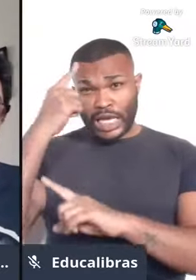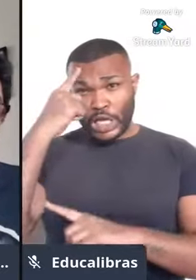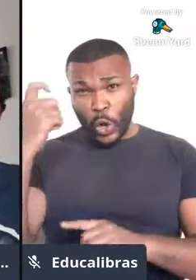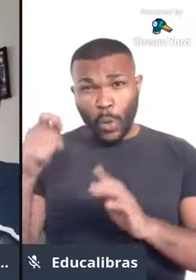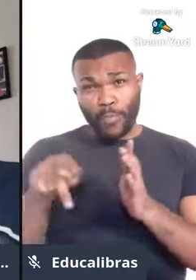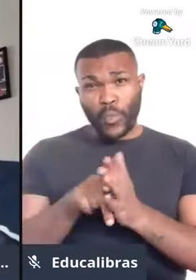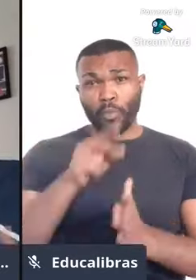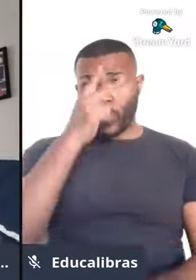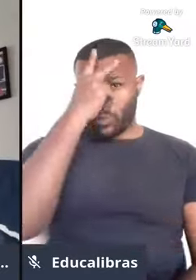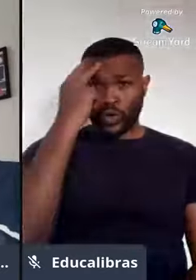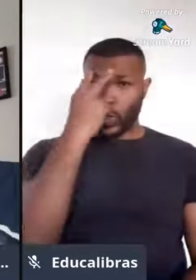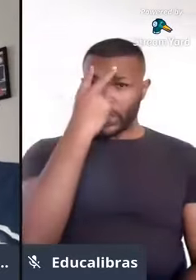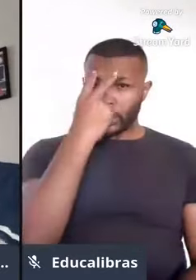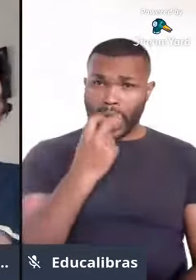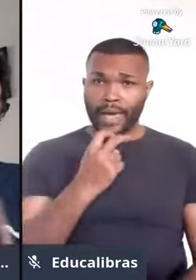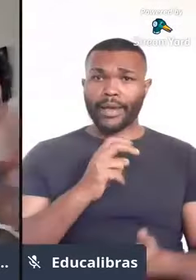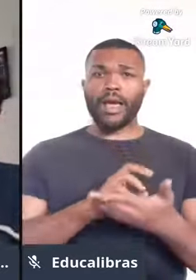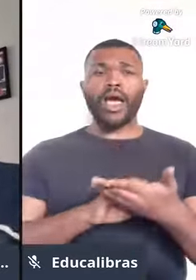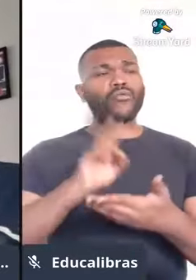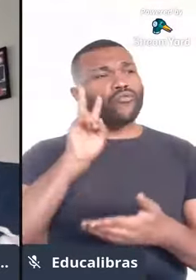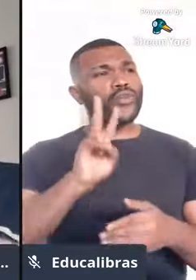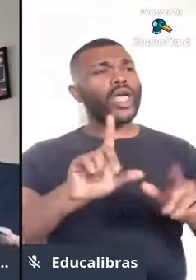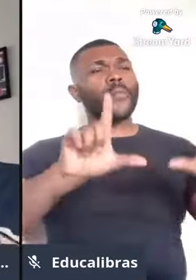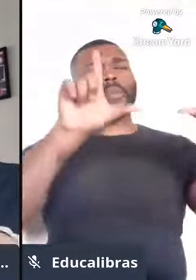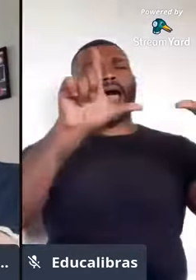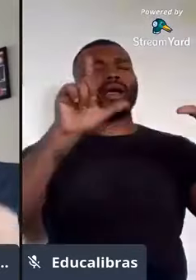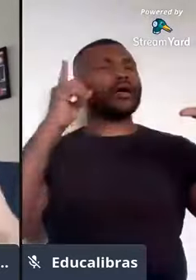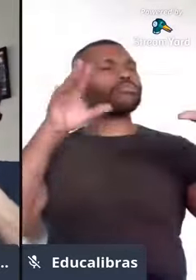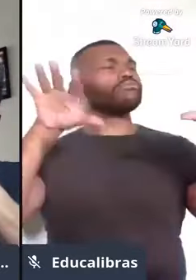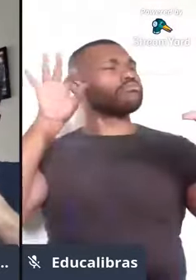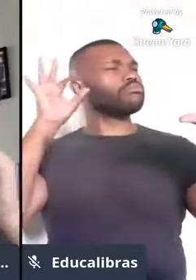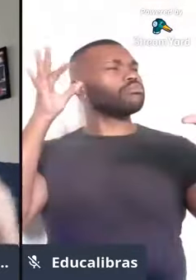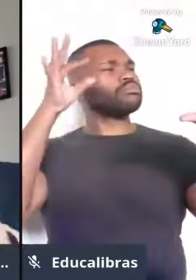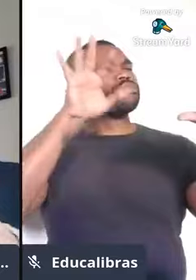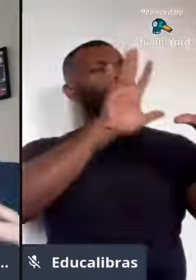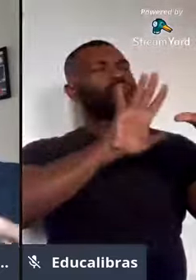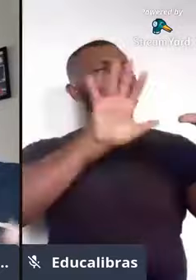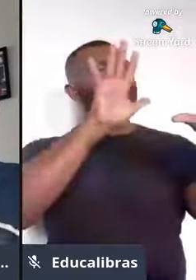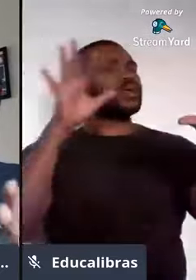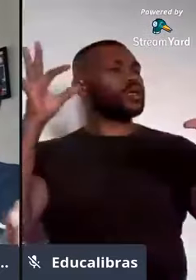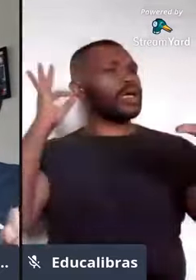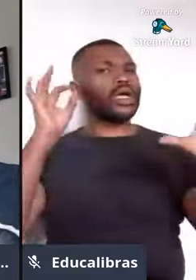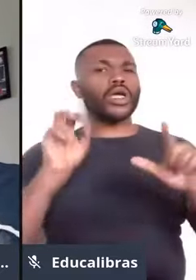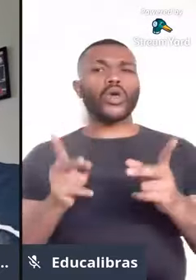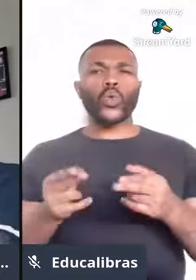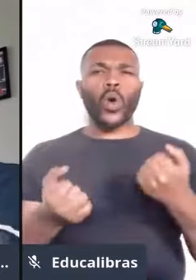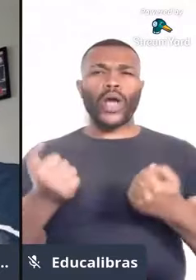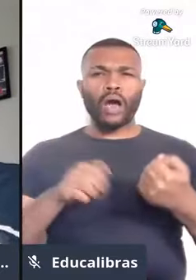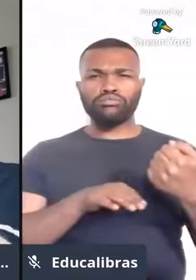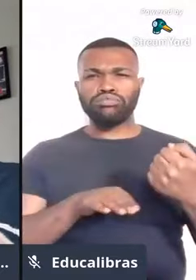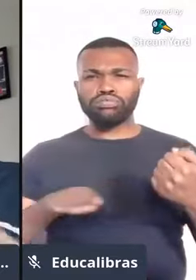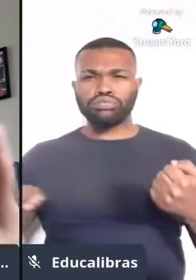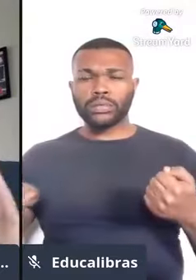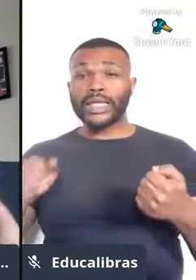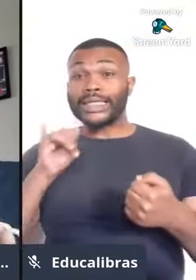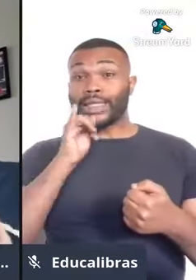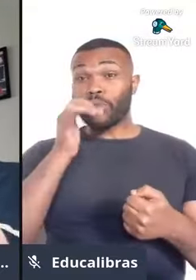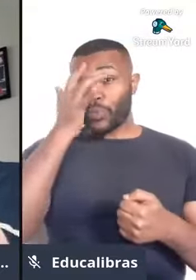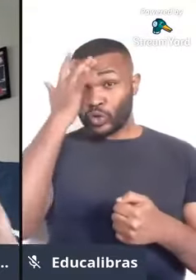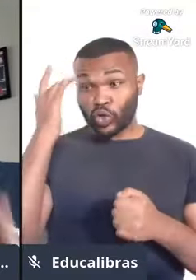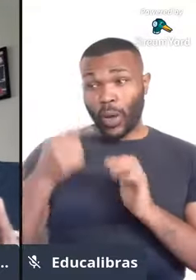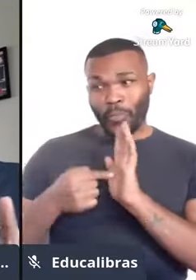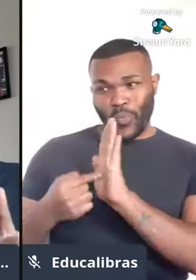ler uma placa na rua em áudio, como tem hoje várias. E aí a pessoa vai fazer uma matéria sobre isso. E o foco